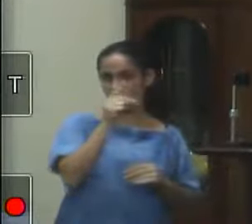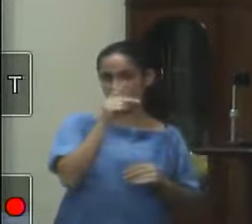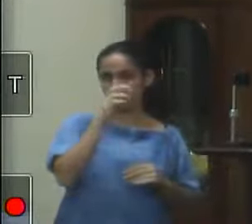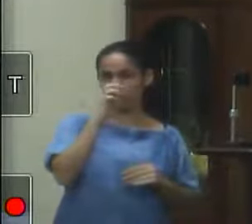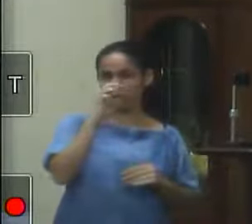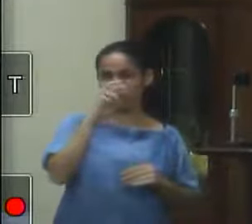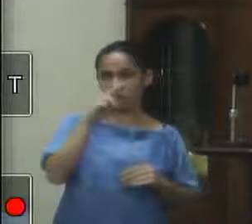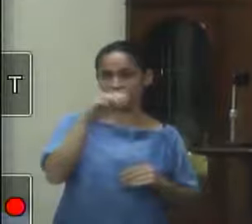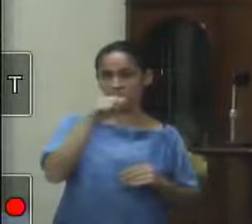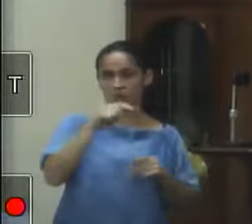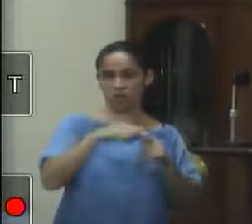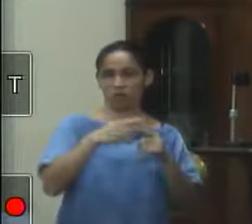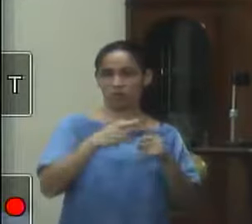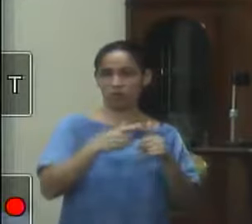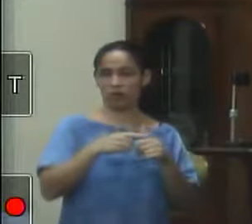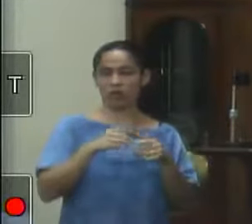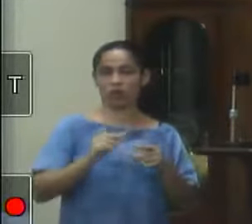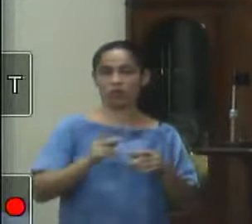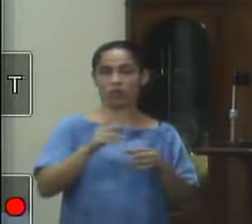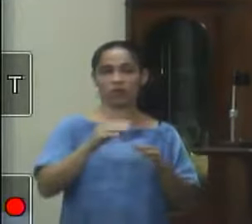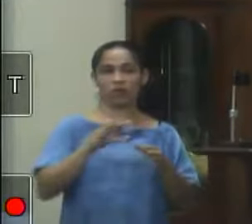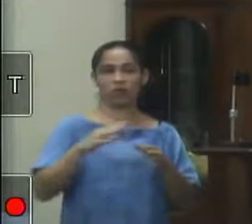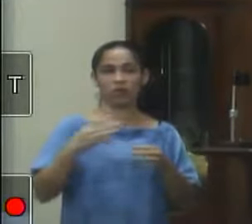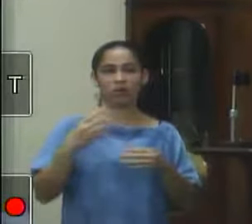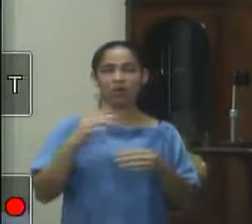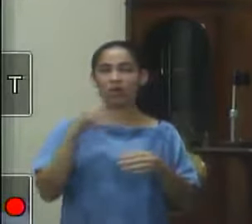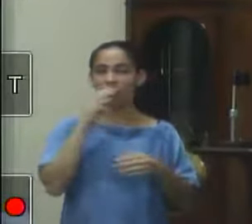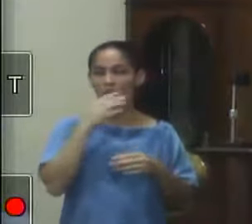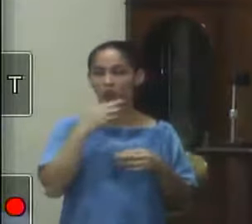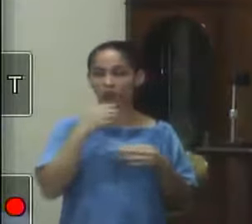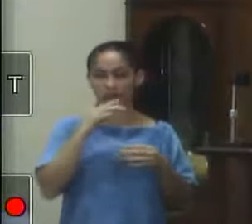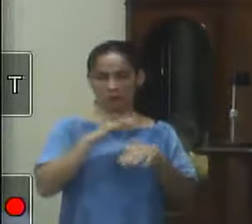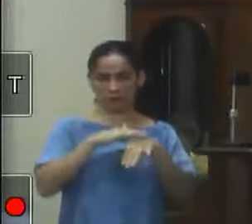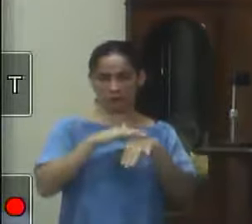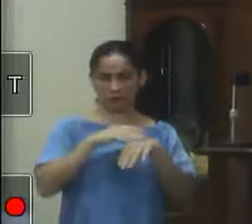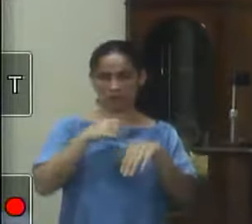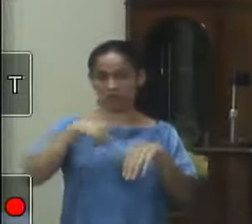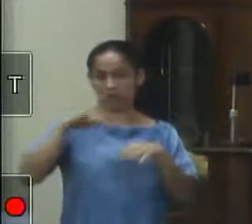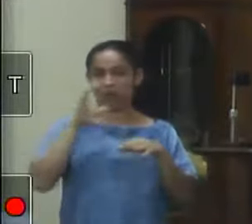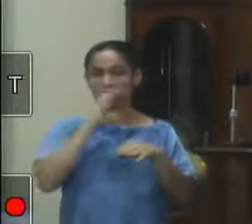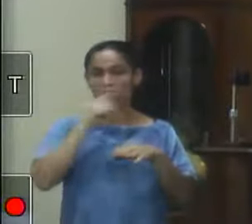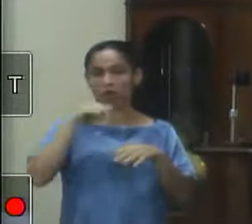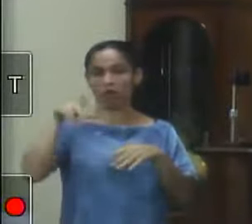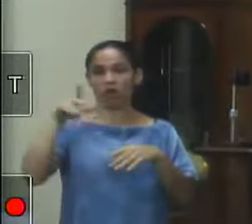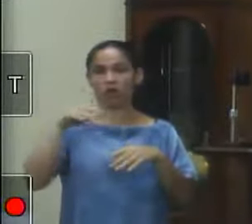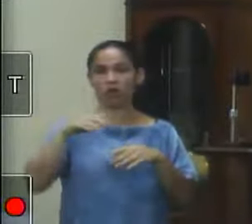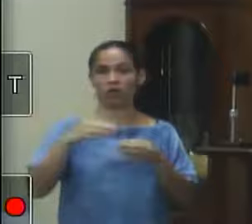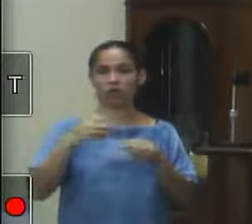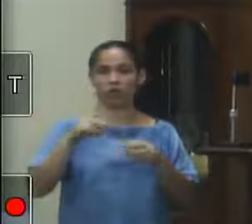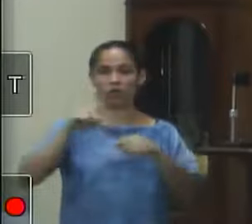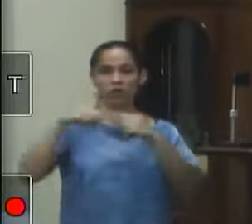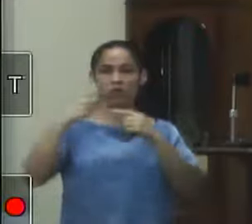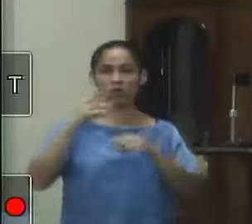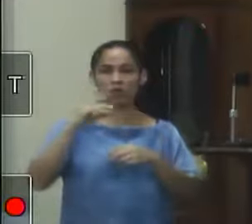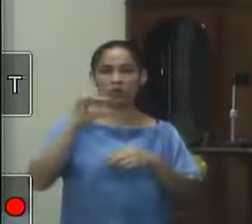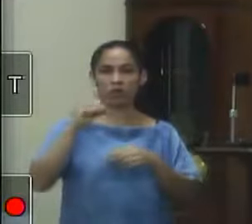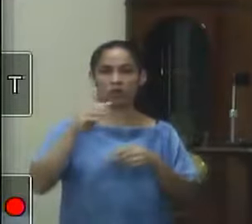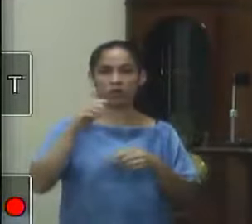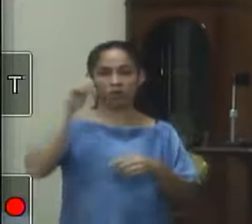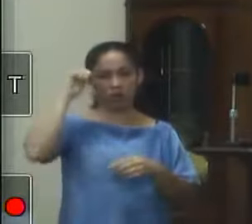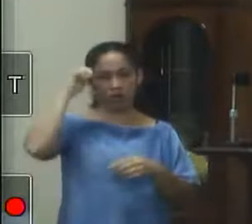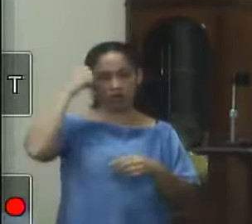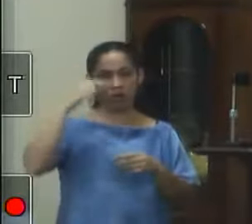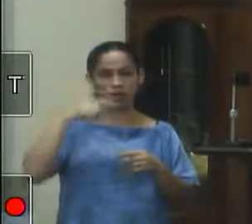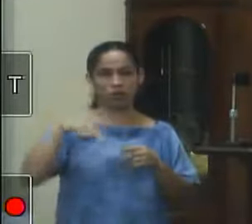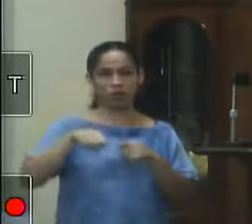dor de barriga, quando a gente sente, a primeira corrida é na Santa Casa. Depois, aqueles que são de Rio Preto, valem para Juiz de Fora,